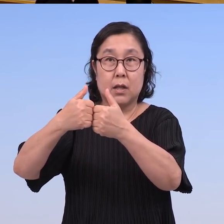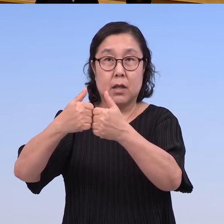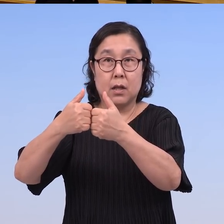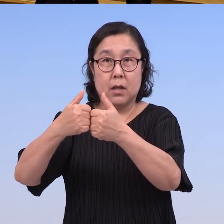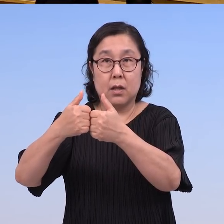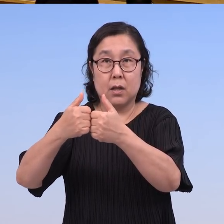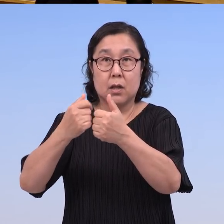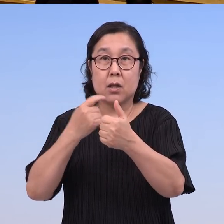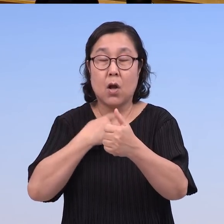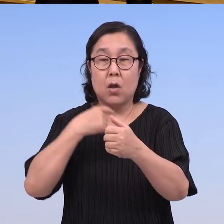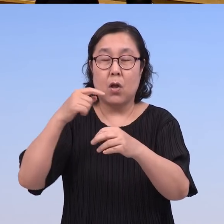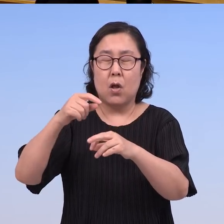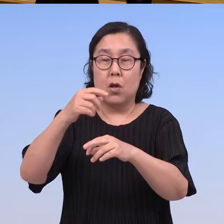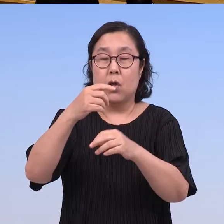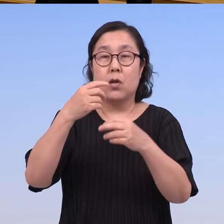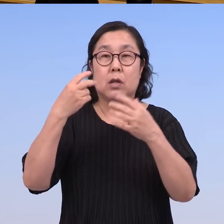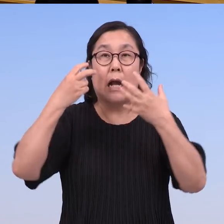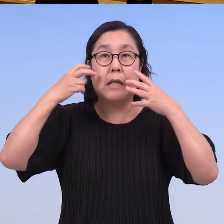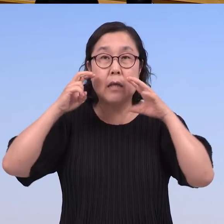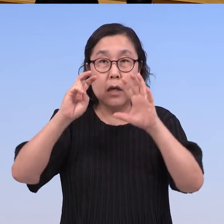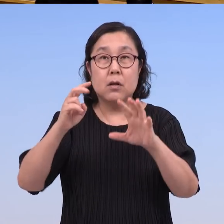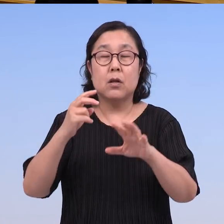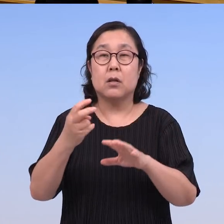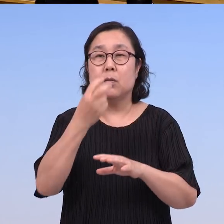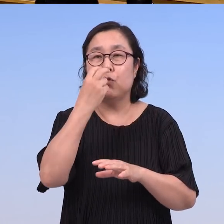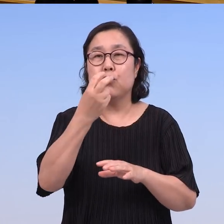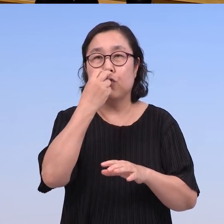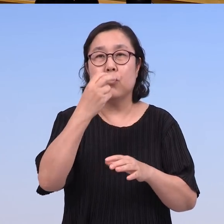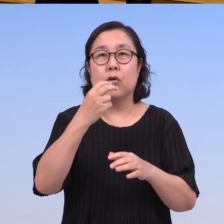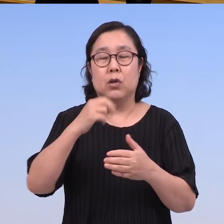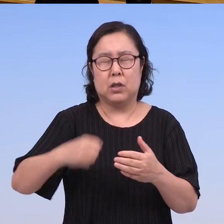당사자 다니엘은 이거 목숨 내놓고 하는 도전 아닙니까?